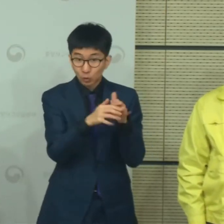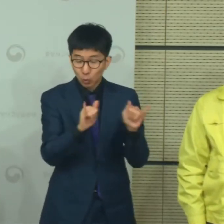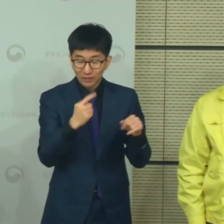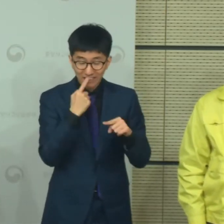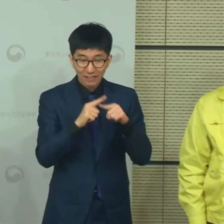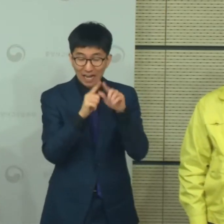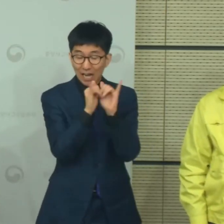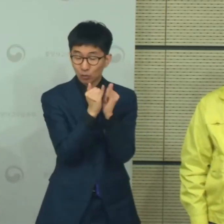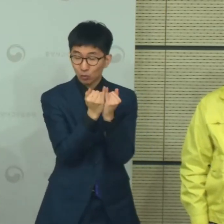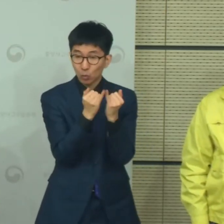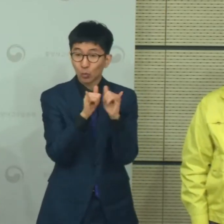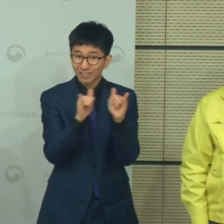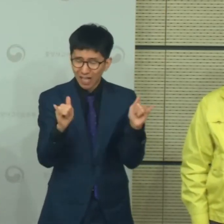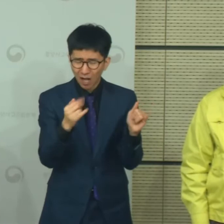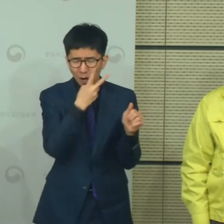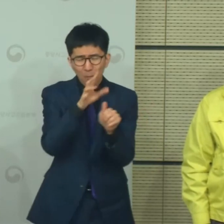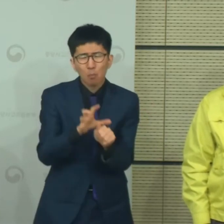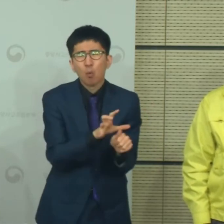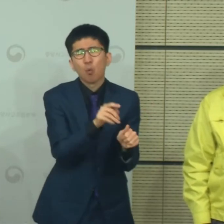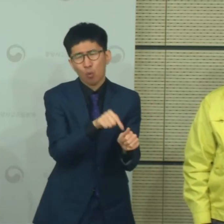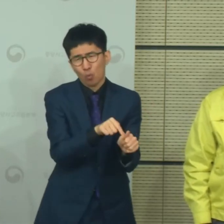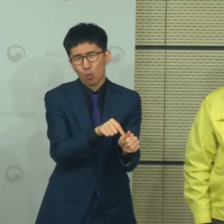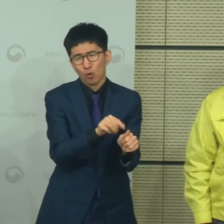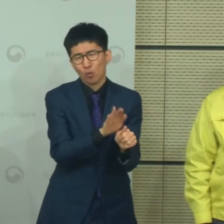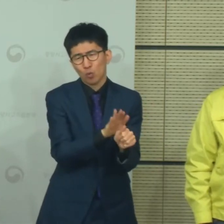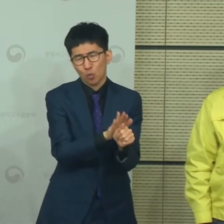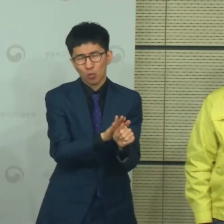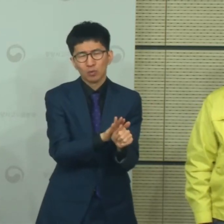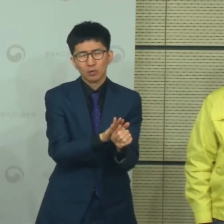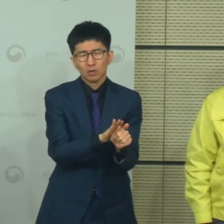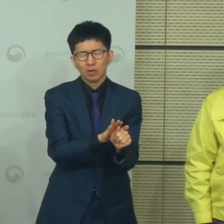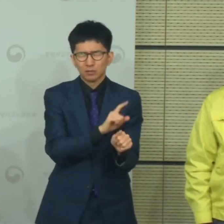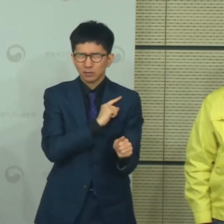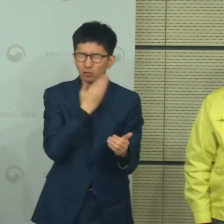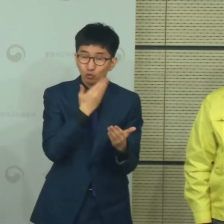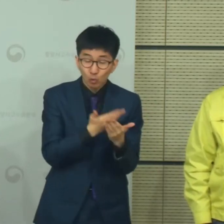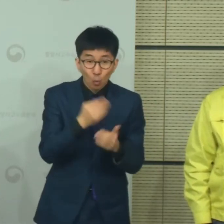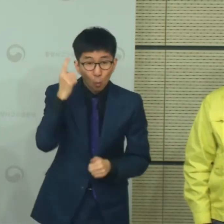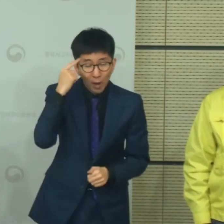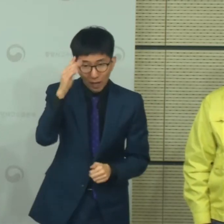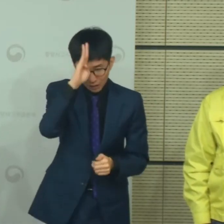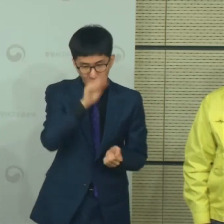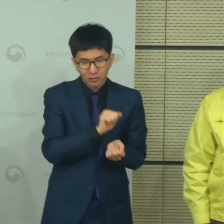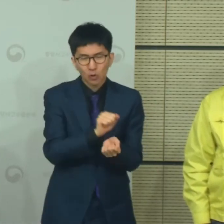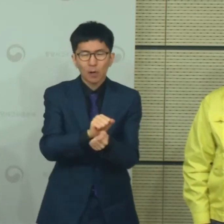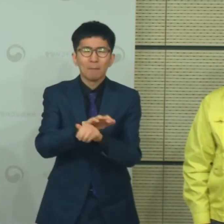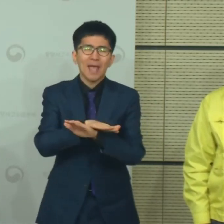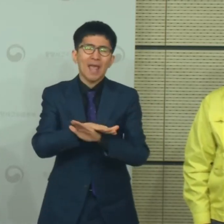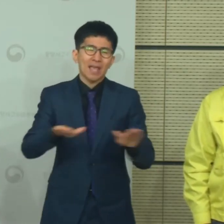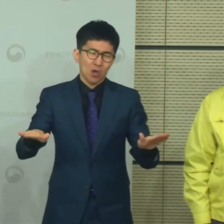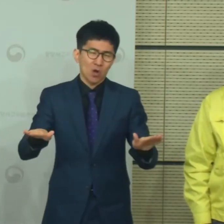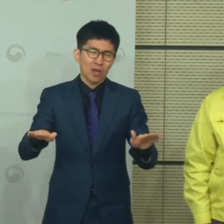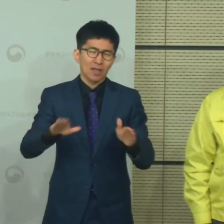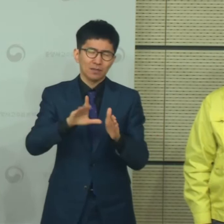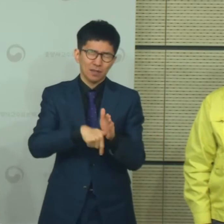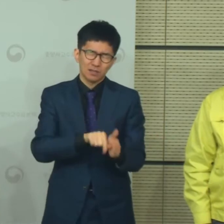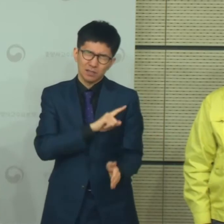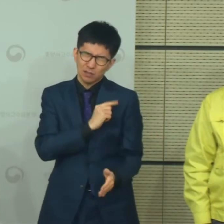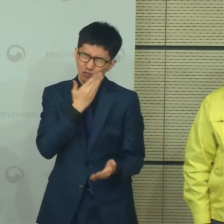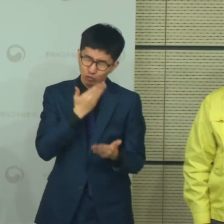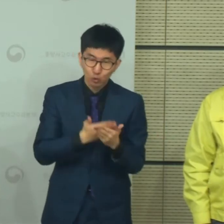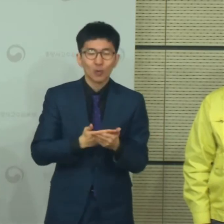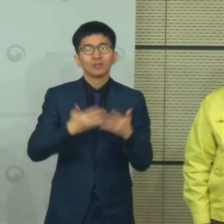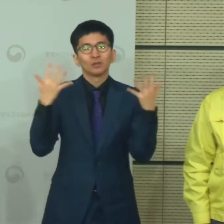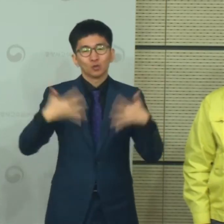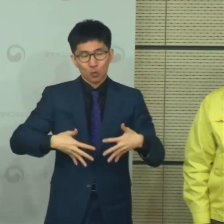보호가 앞으로의 이 코로나19 대응에 있어서 매우 중요한